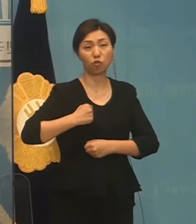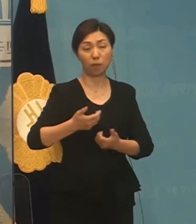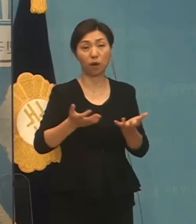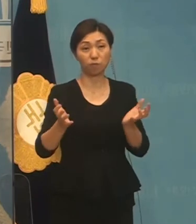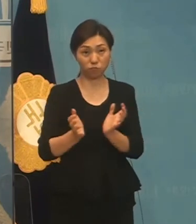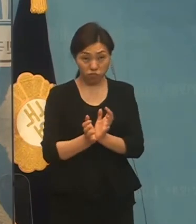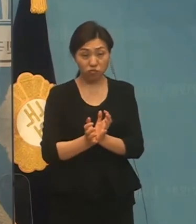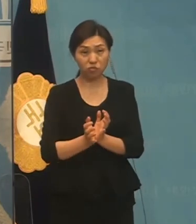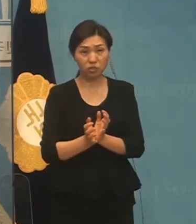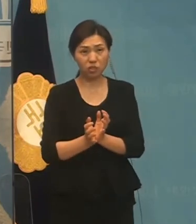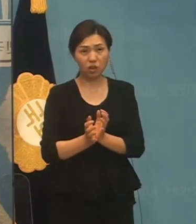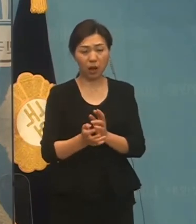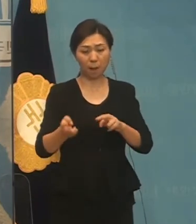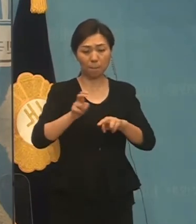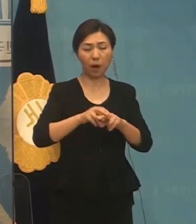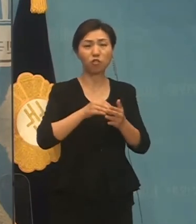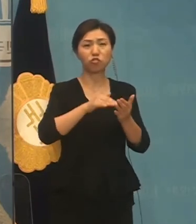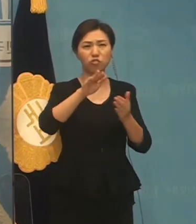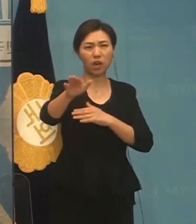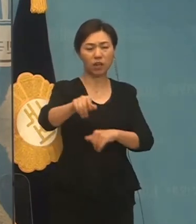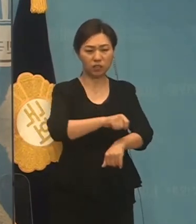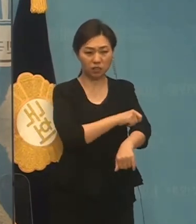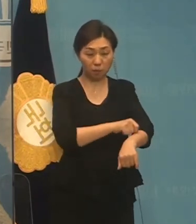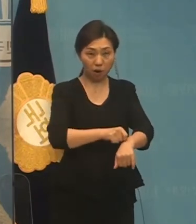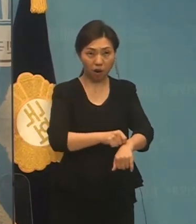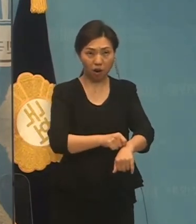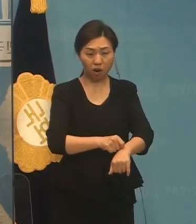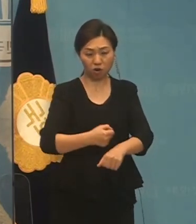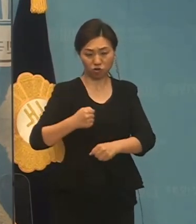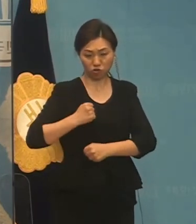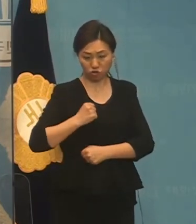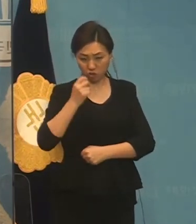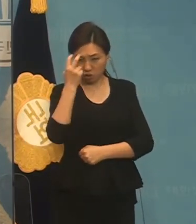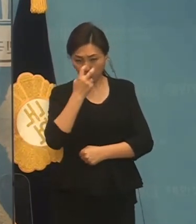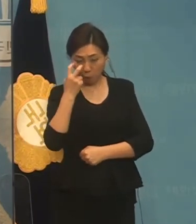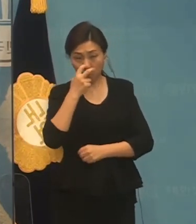이래 최초로 특임 공검사까지 임명했습니다.